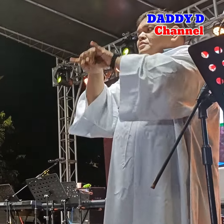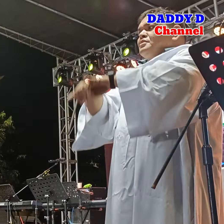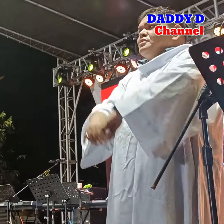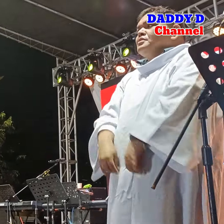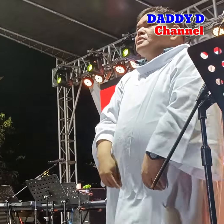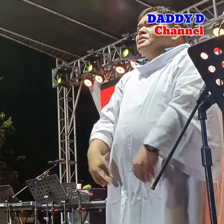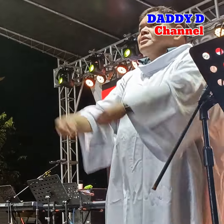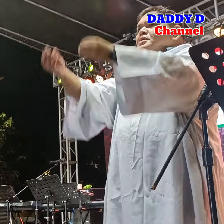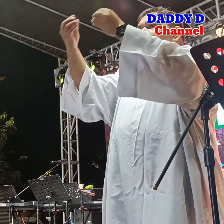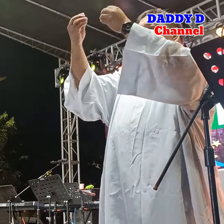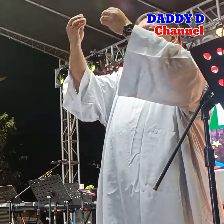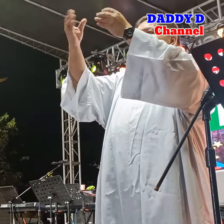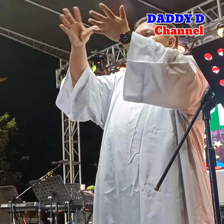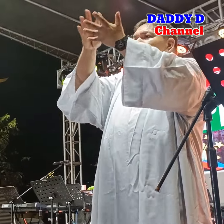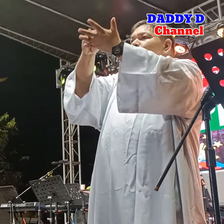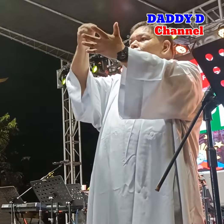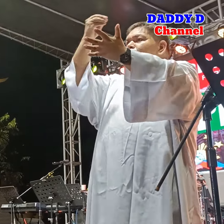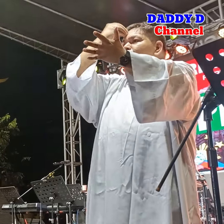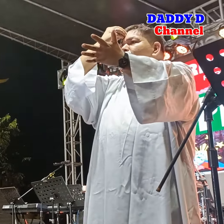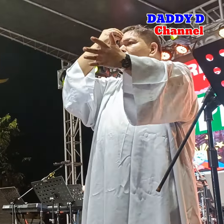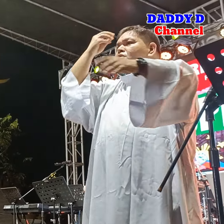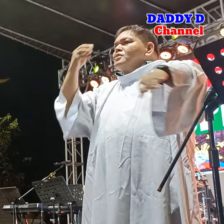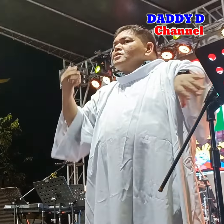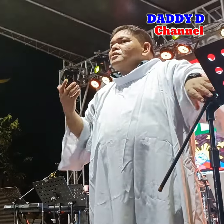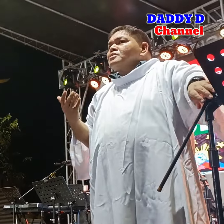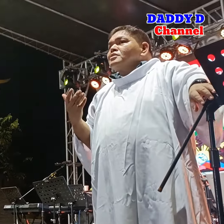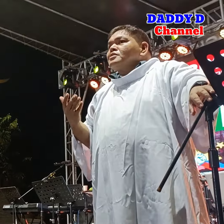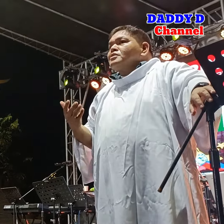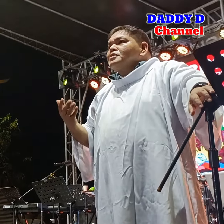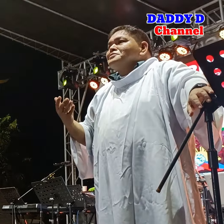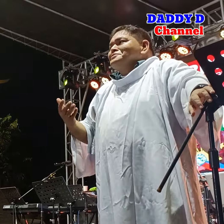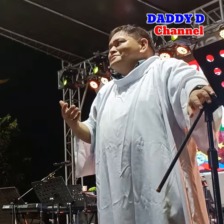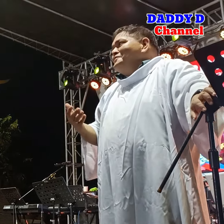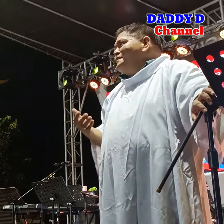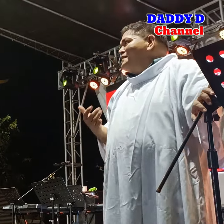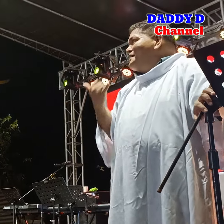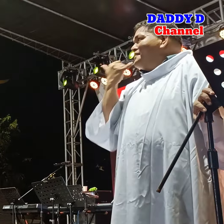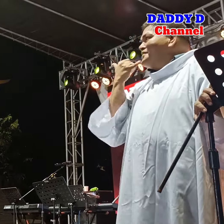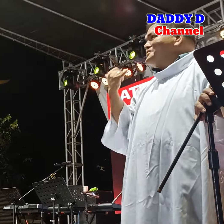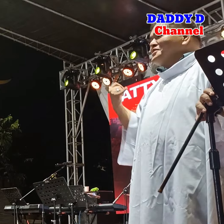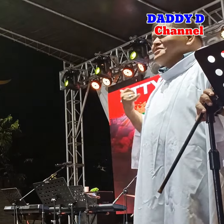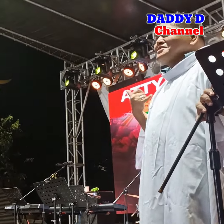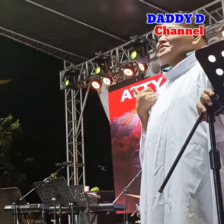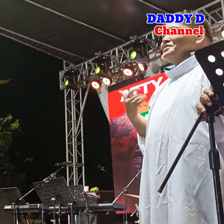dapat alam ng ating Pangulo, yung lumabas kahapon.